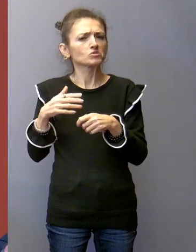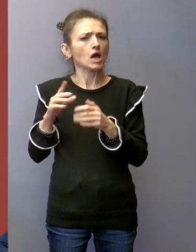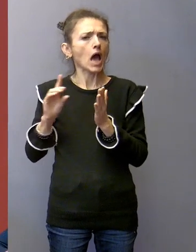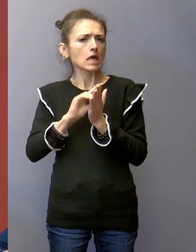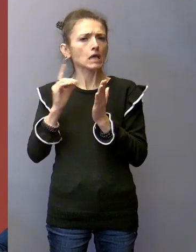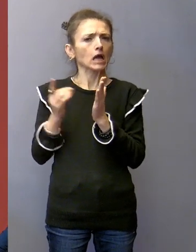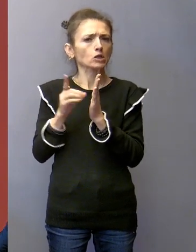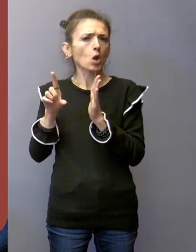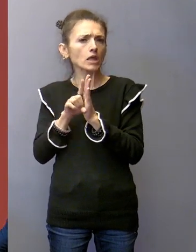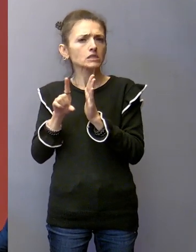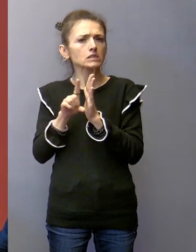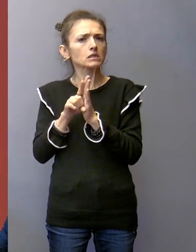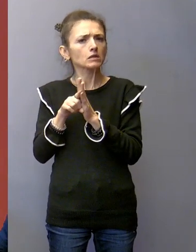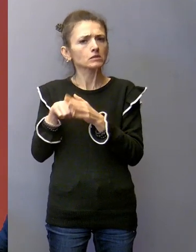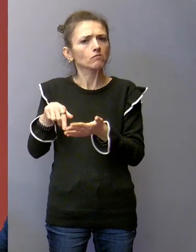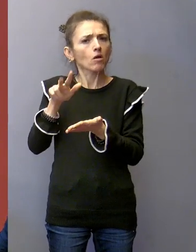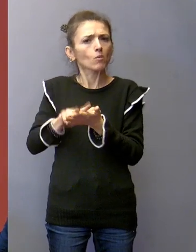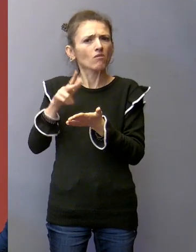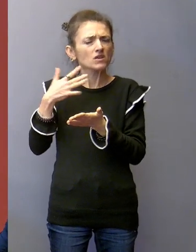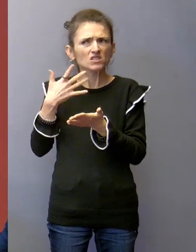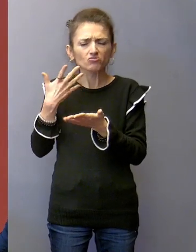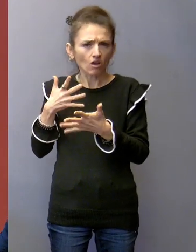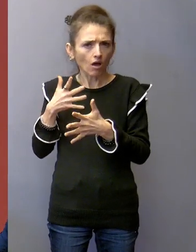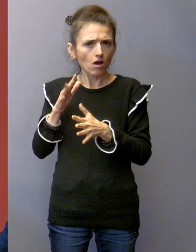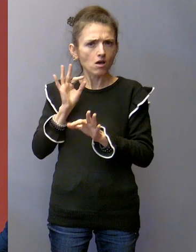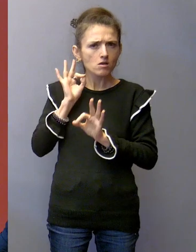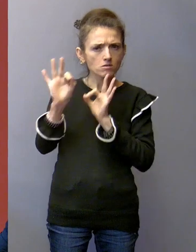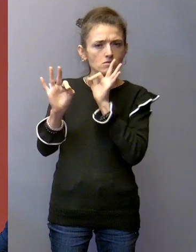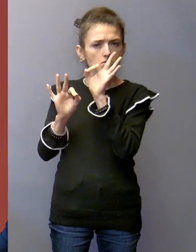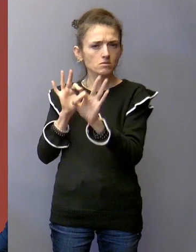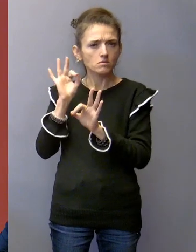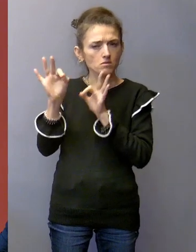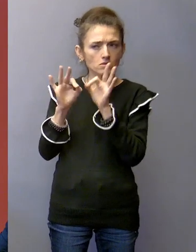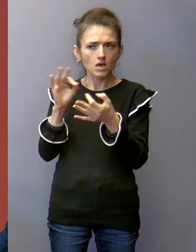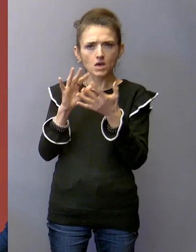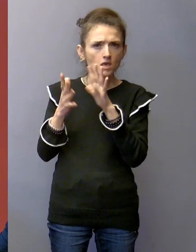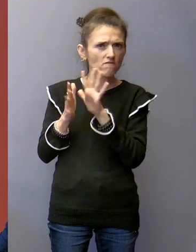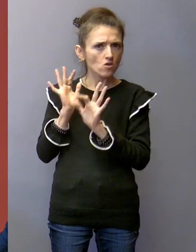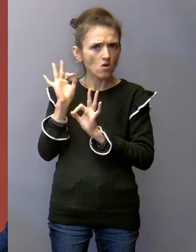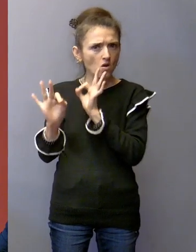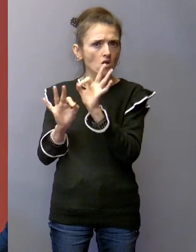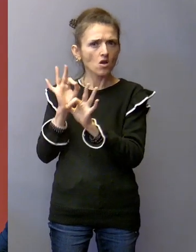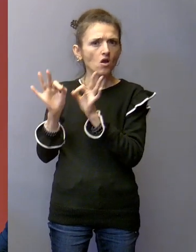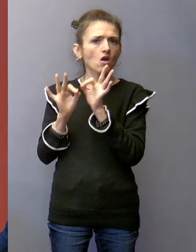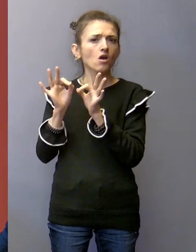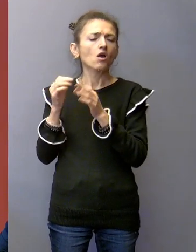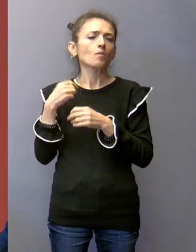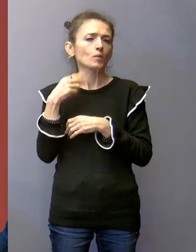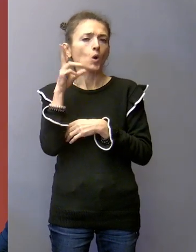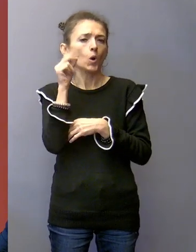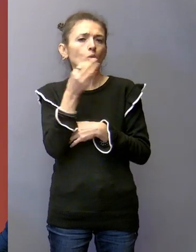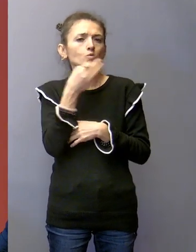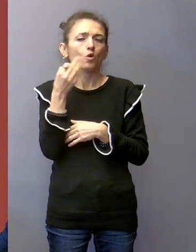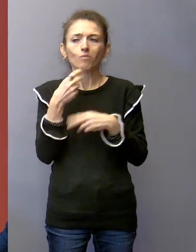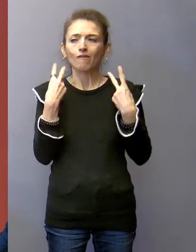piovendo una marea di critiche su questa su questa riforma il che dà ormai modesto conoscitore della vita